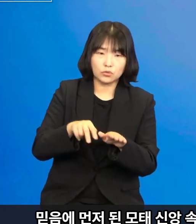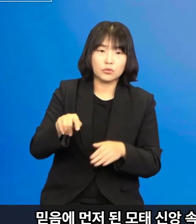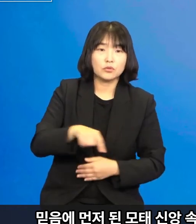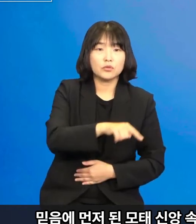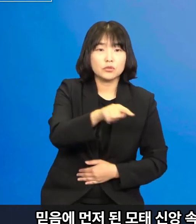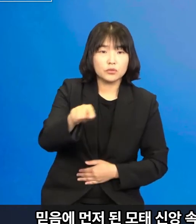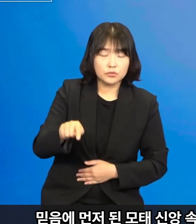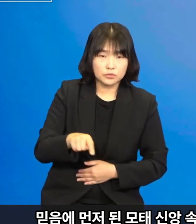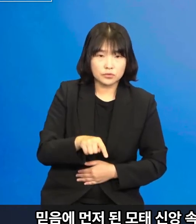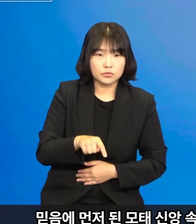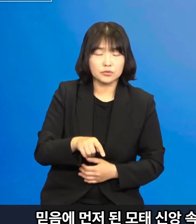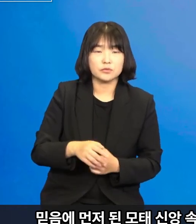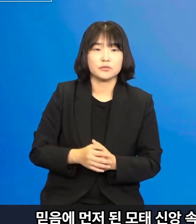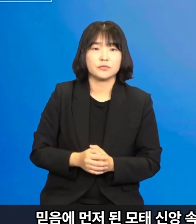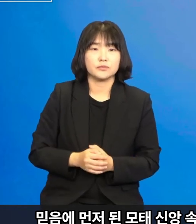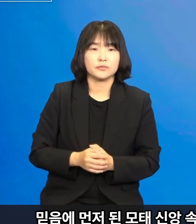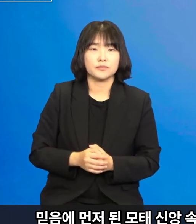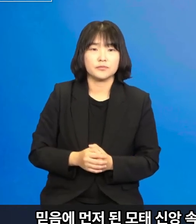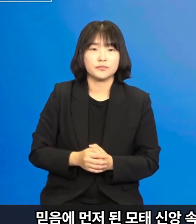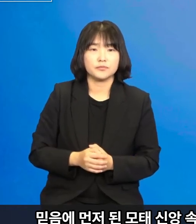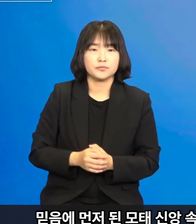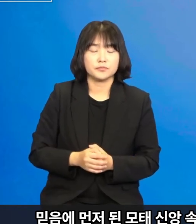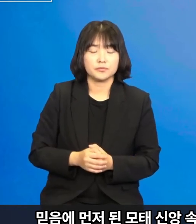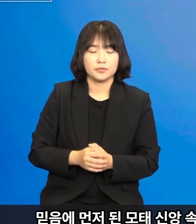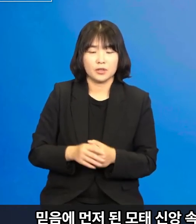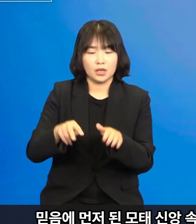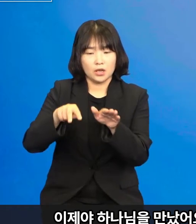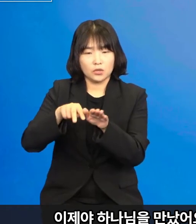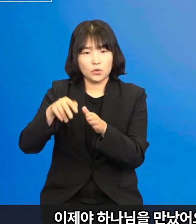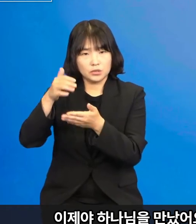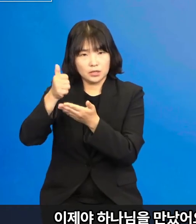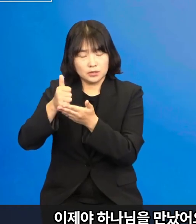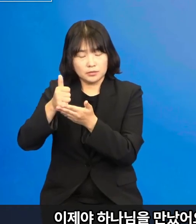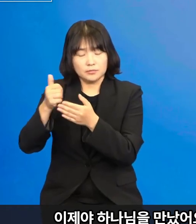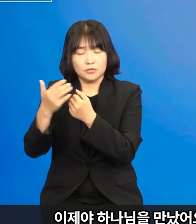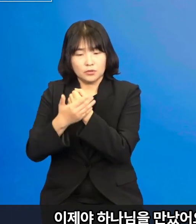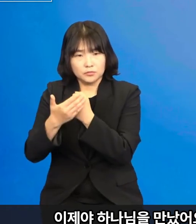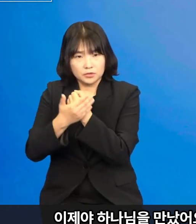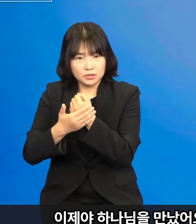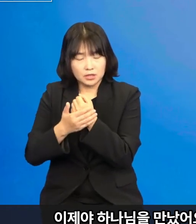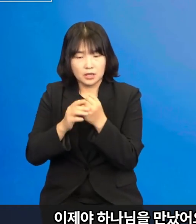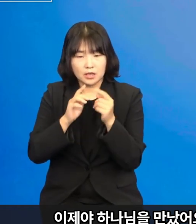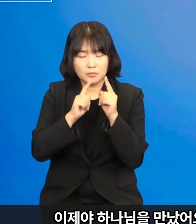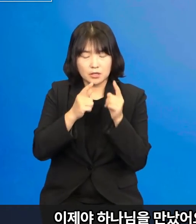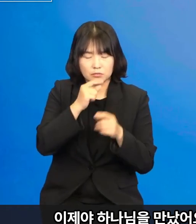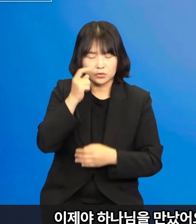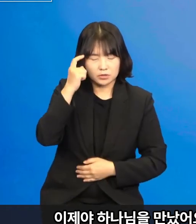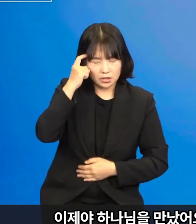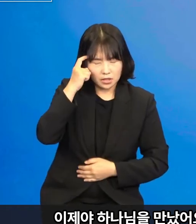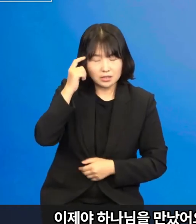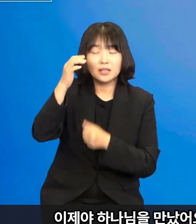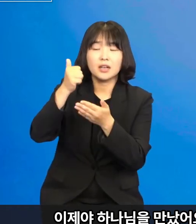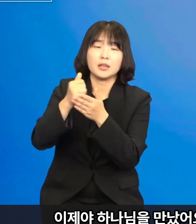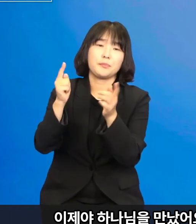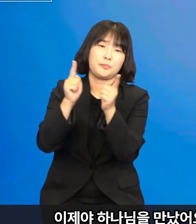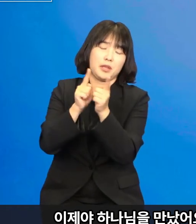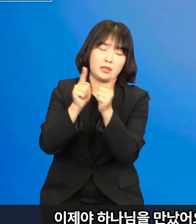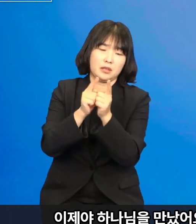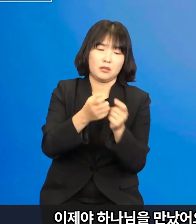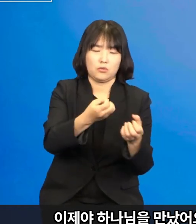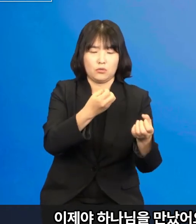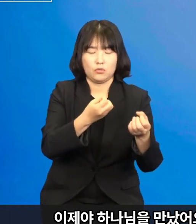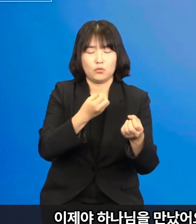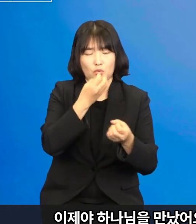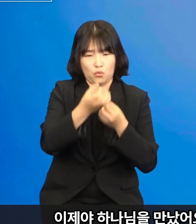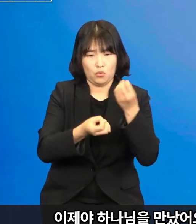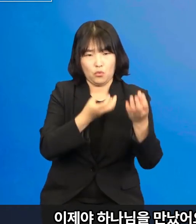모태신앙 속원분이 속자님 덕에 말씀을 묵상하며 이제 하나님을 만났어요 라고 고백하는 일도